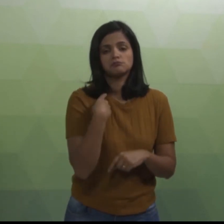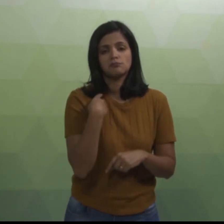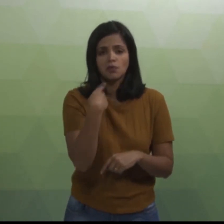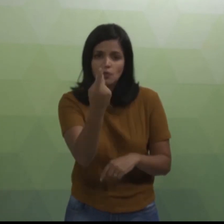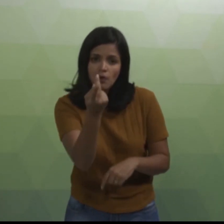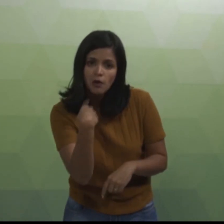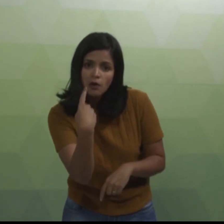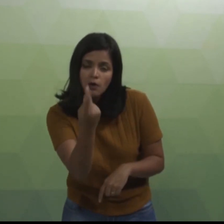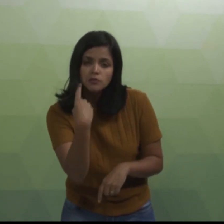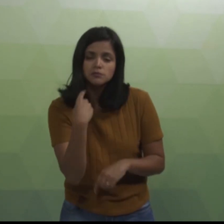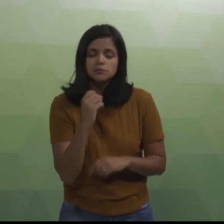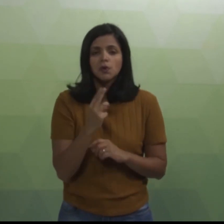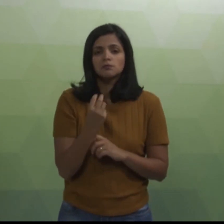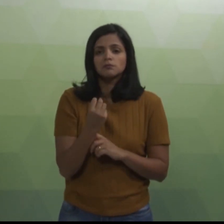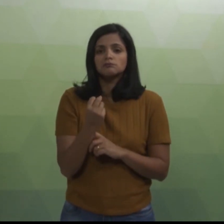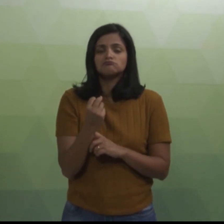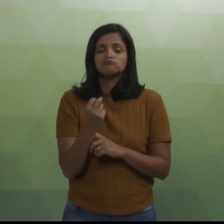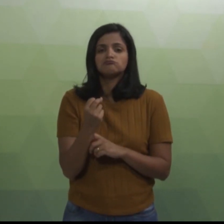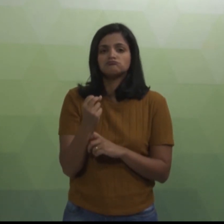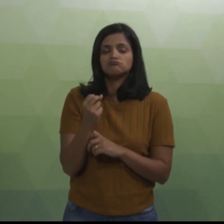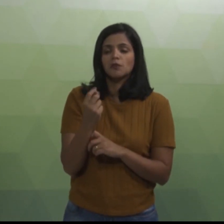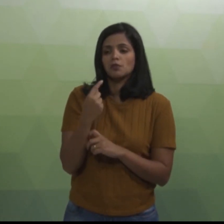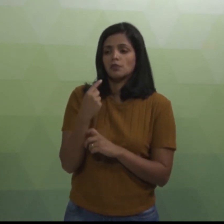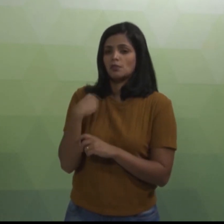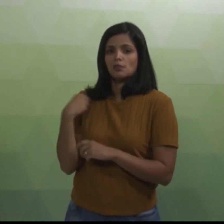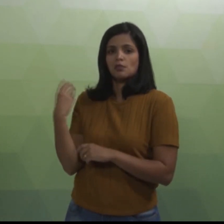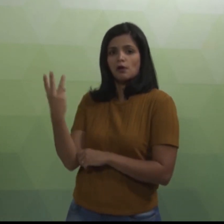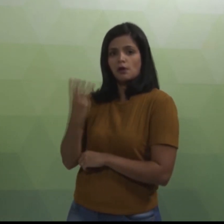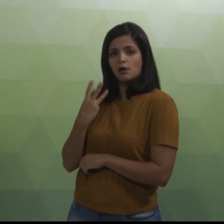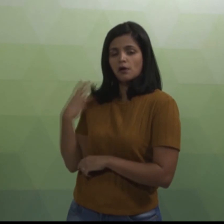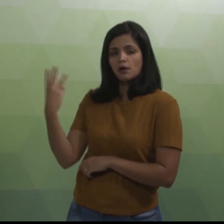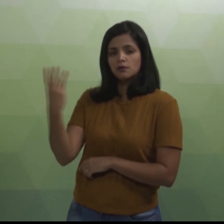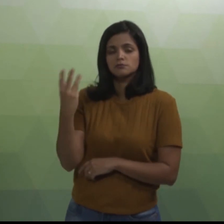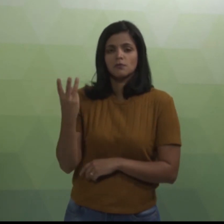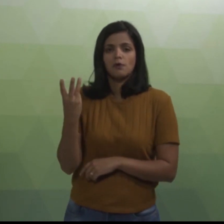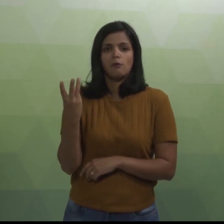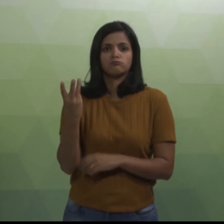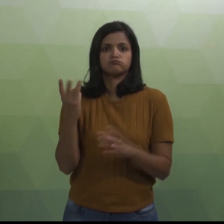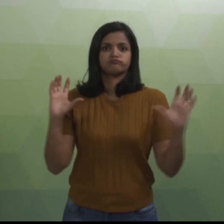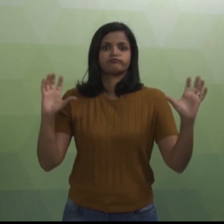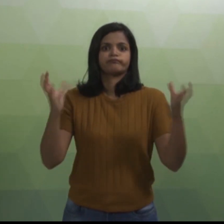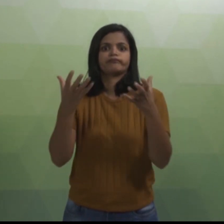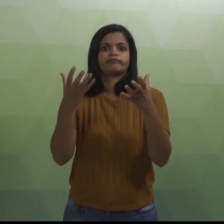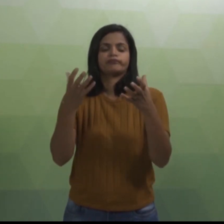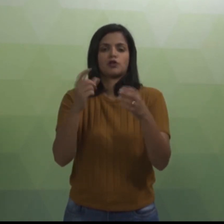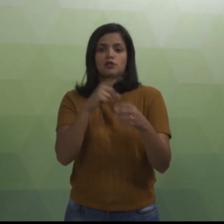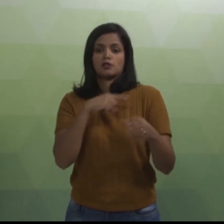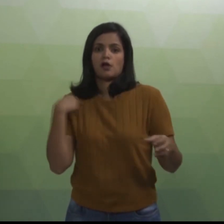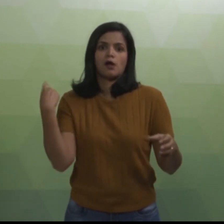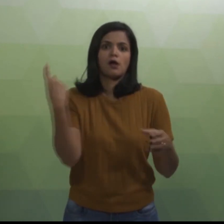Então, pode ser nós dois, nós três, todos